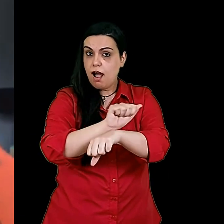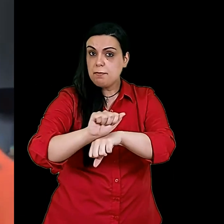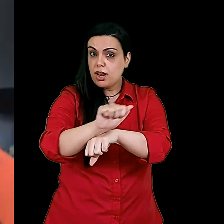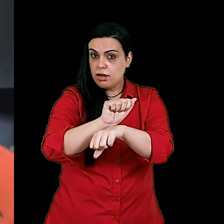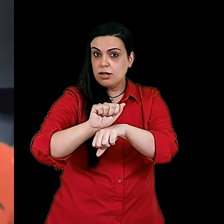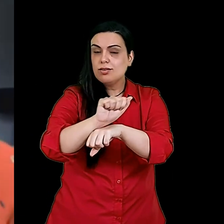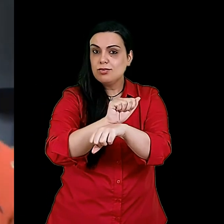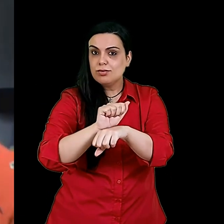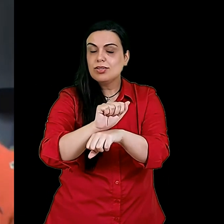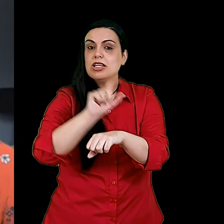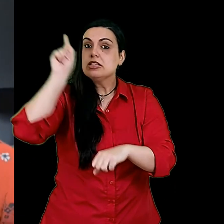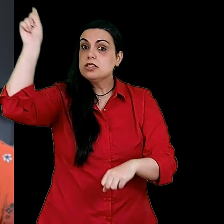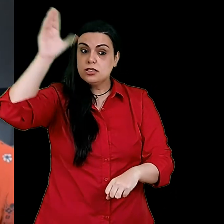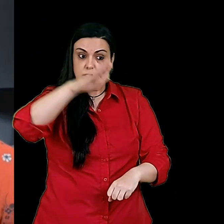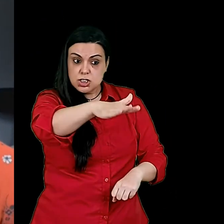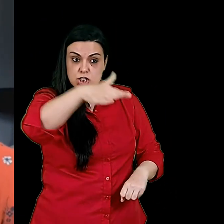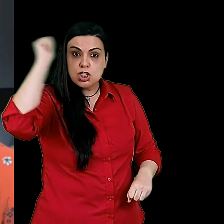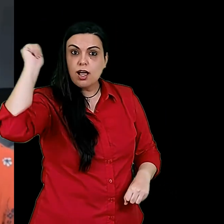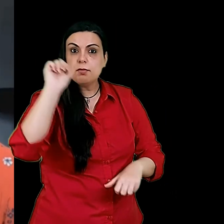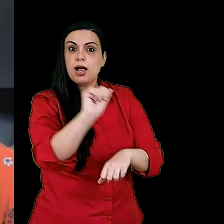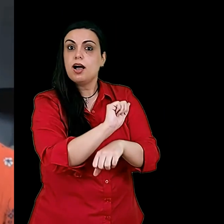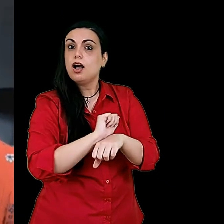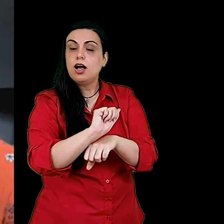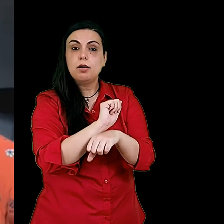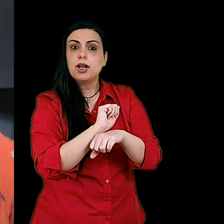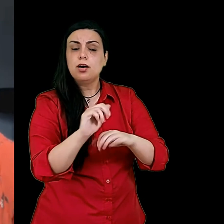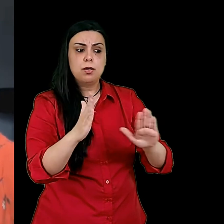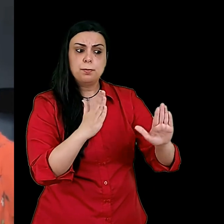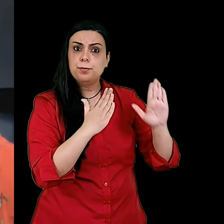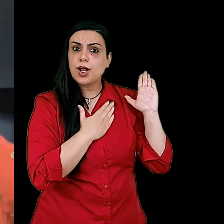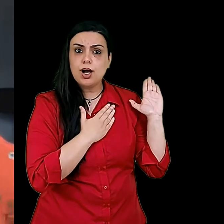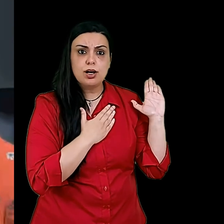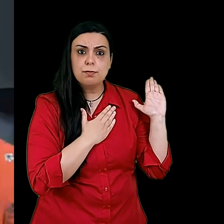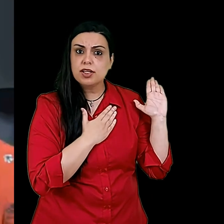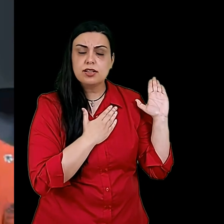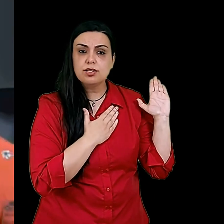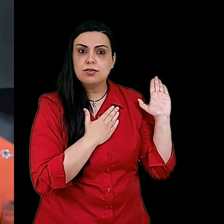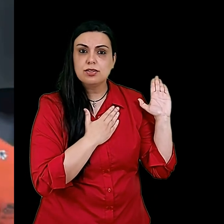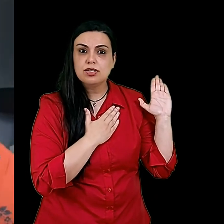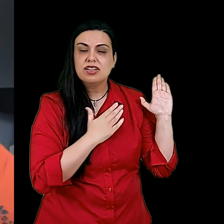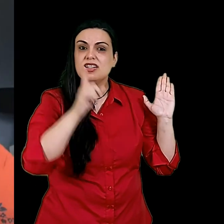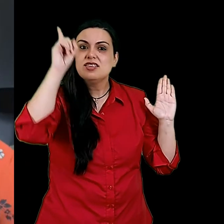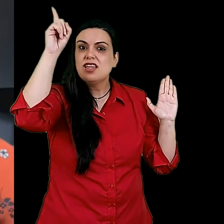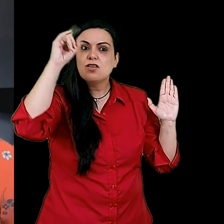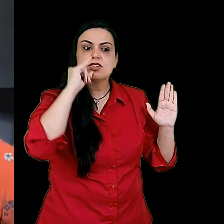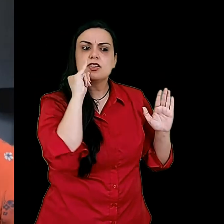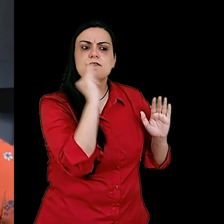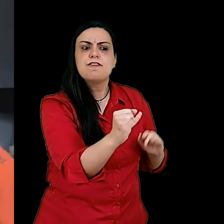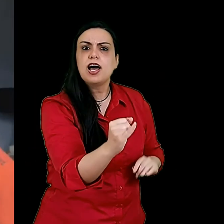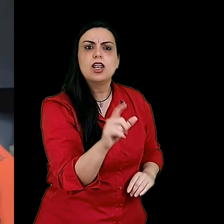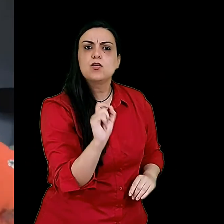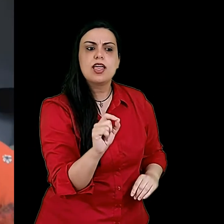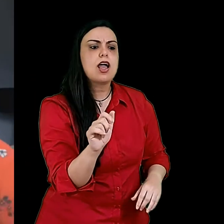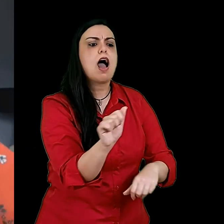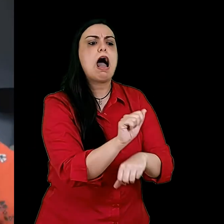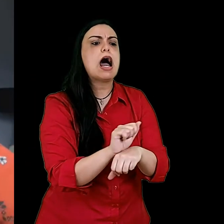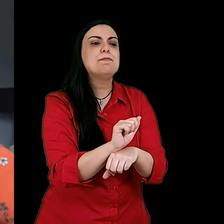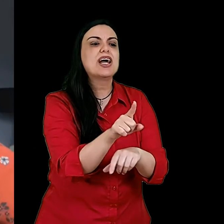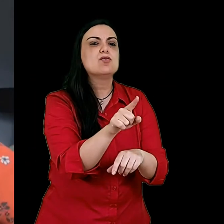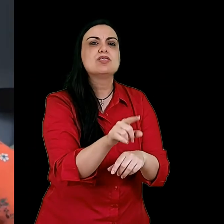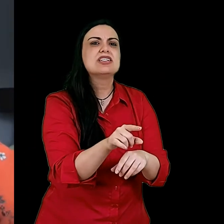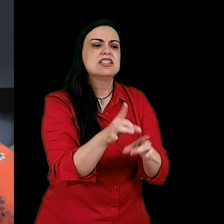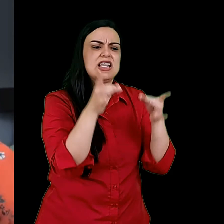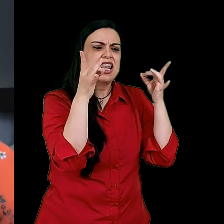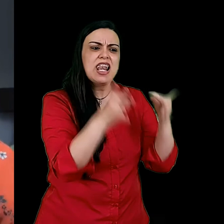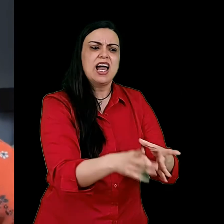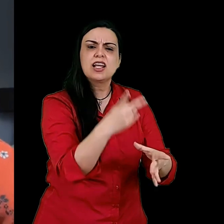12. Coloca aí essa referência de Abraão também. Quando o Senhor chama Abraão, ele faz a promessa. A primeira coisa que o Senhor